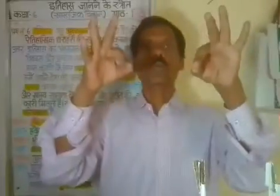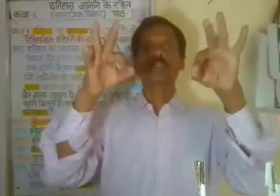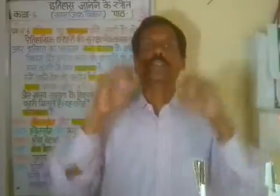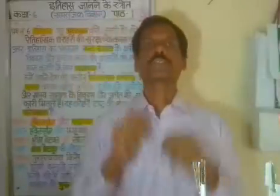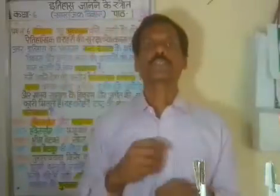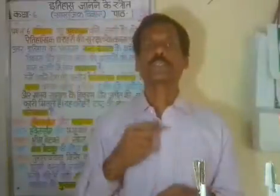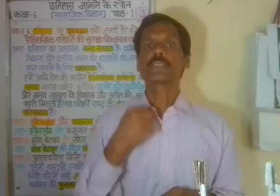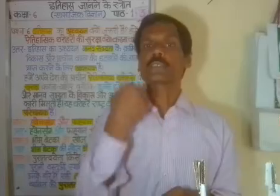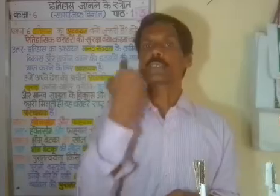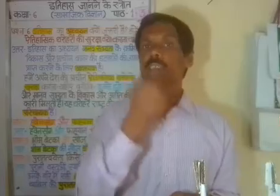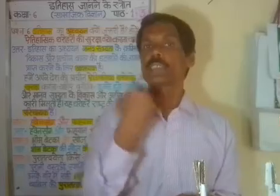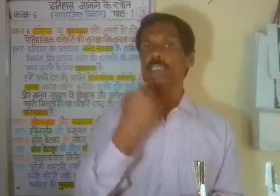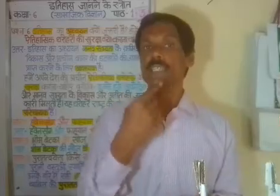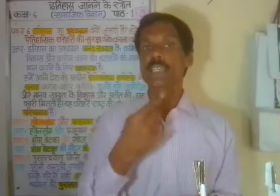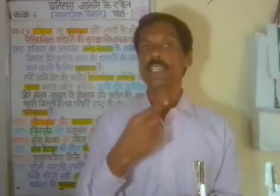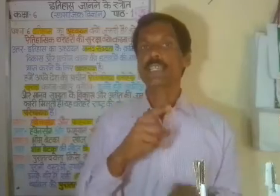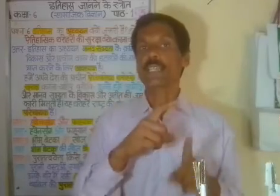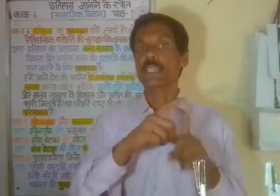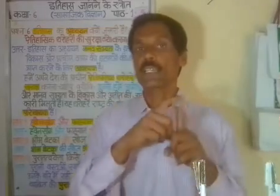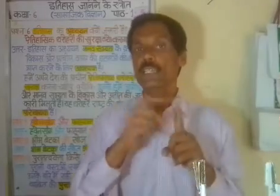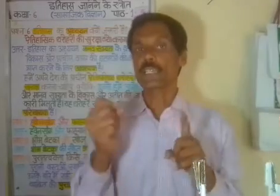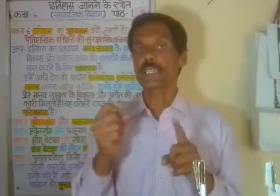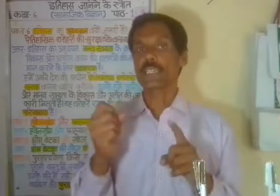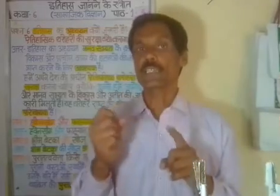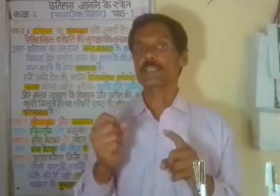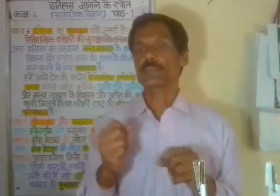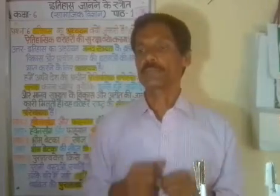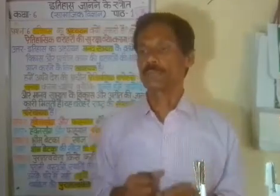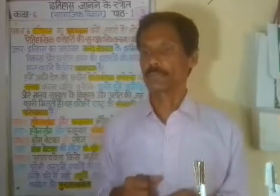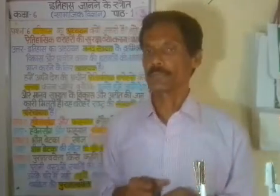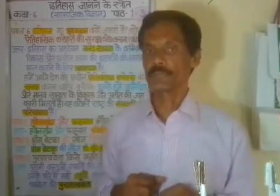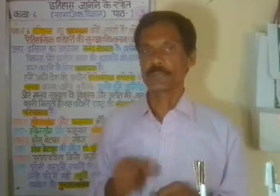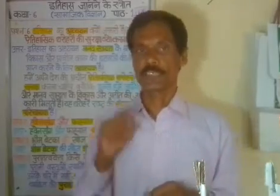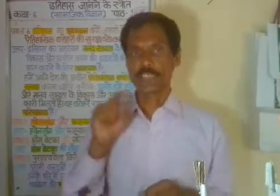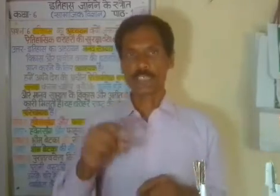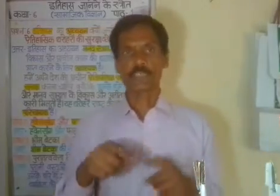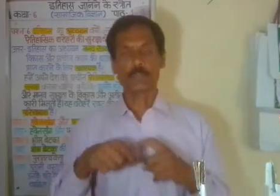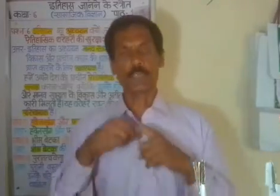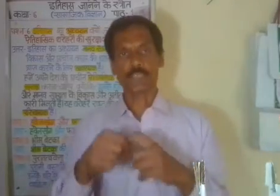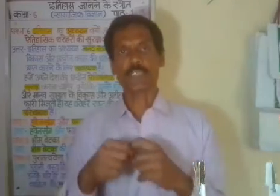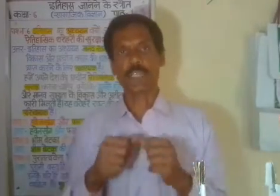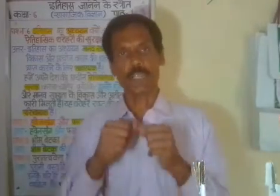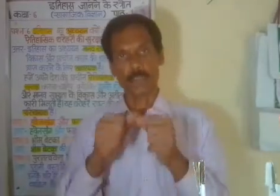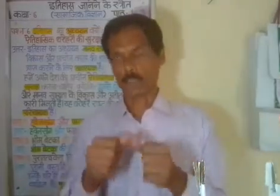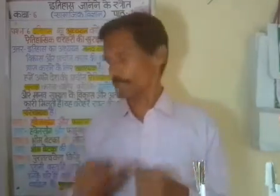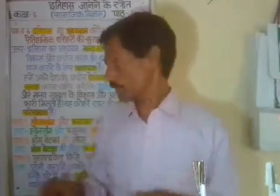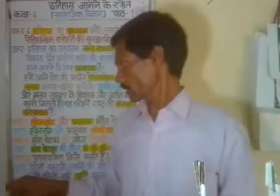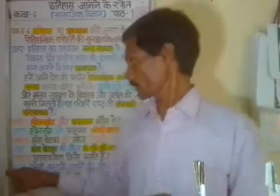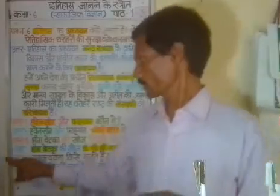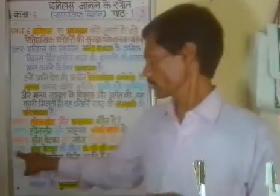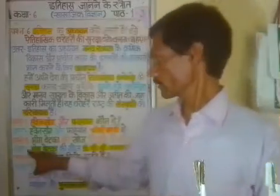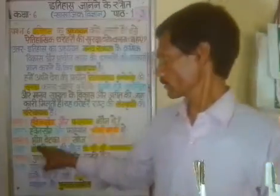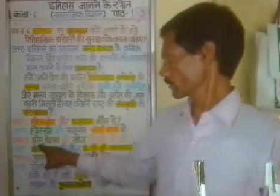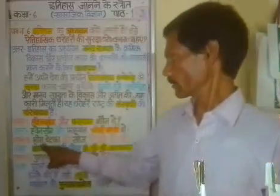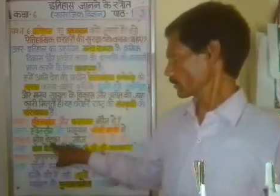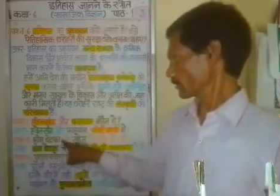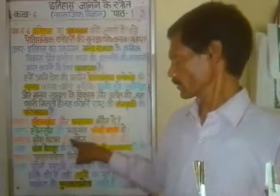खोज किसने की? इस प्रश्न का उत्तर,